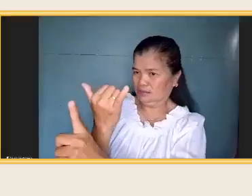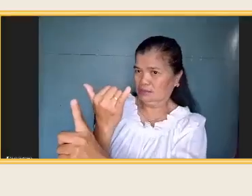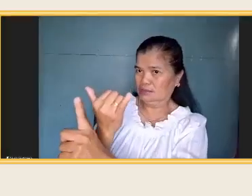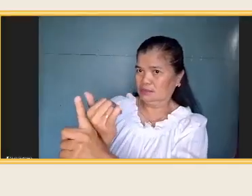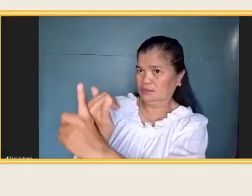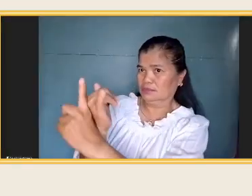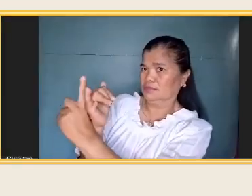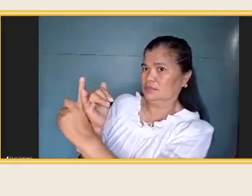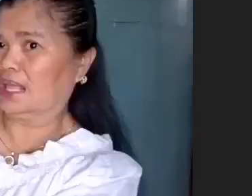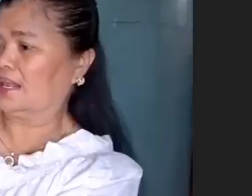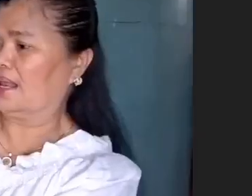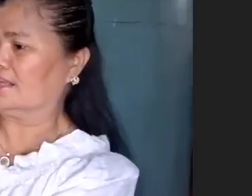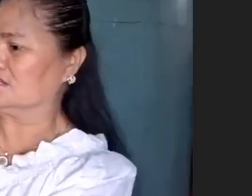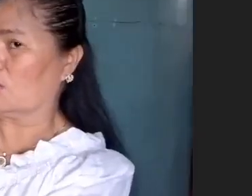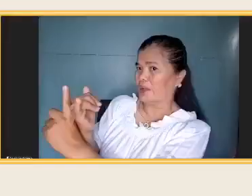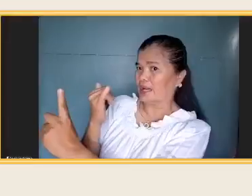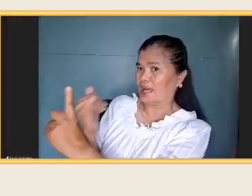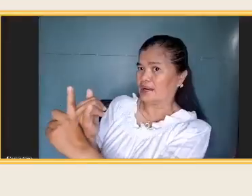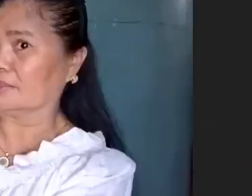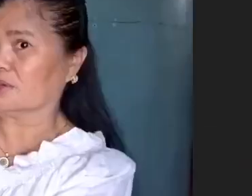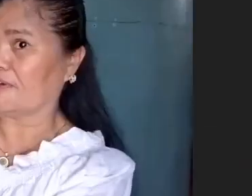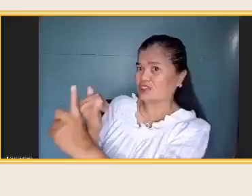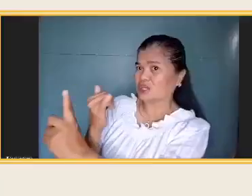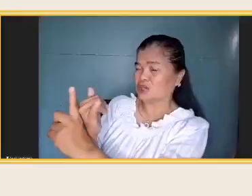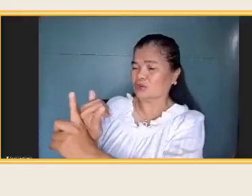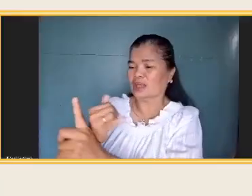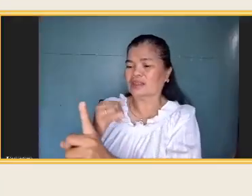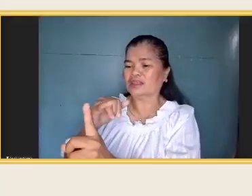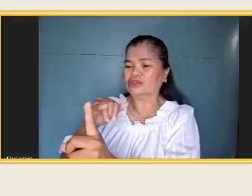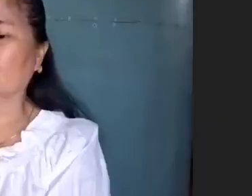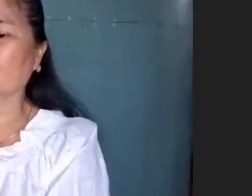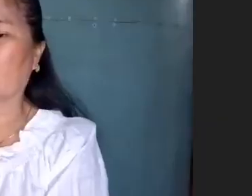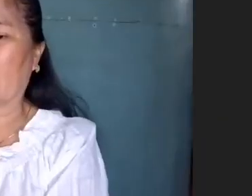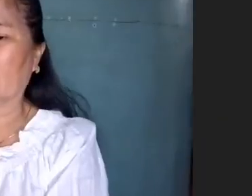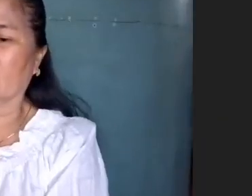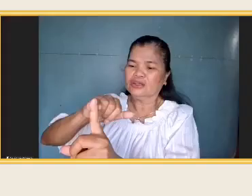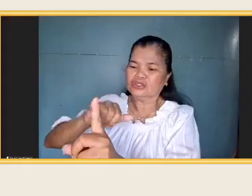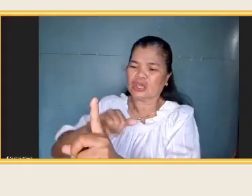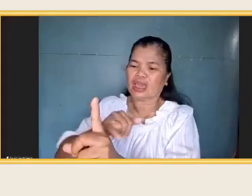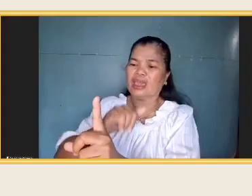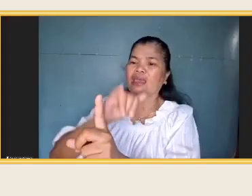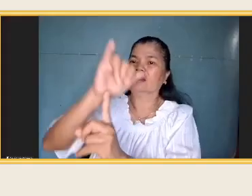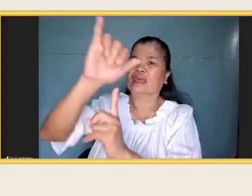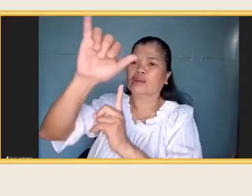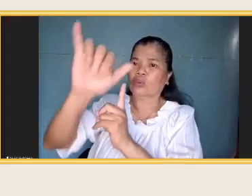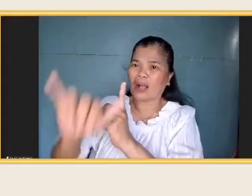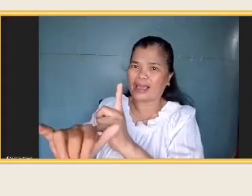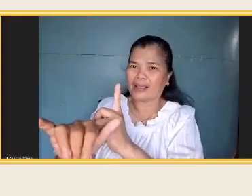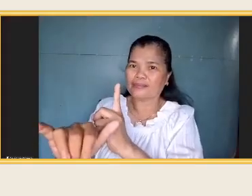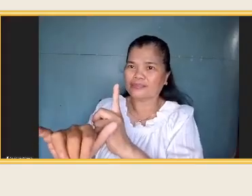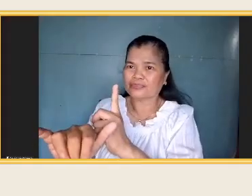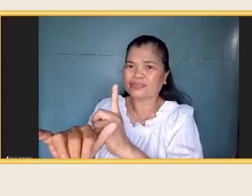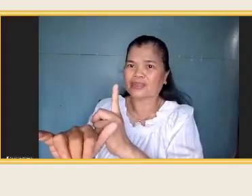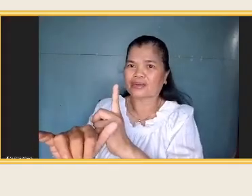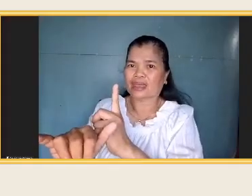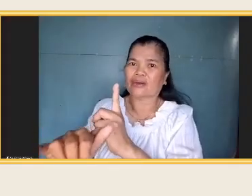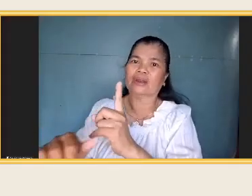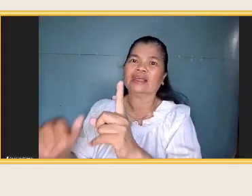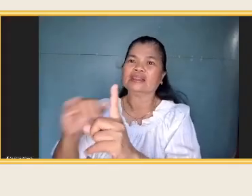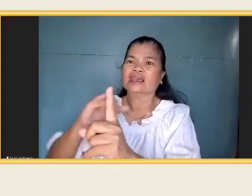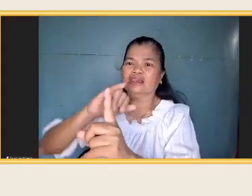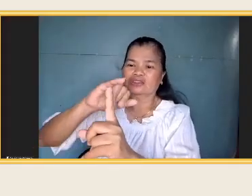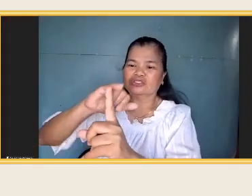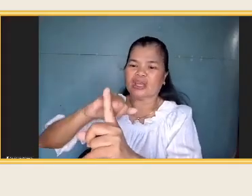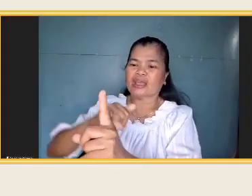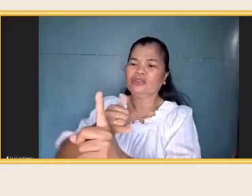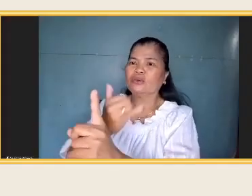January, naglaland sa Y, nakaharap sa facing you. And yung July, J, then Y. Okay,